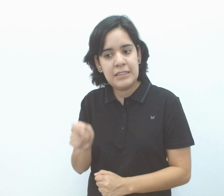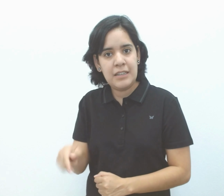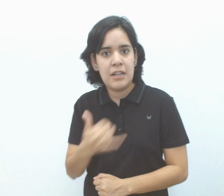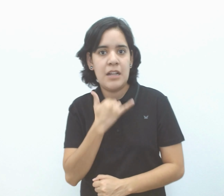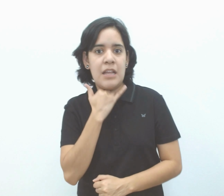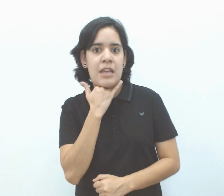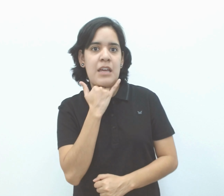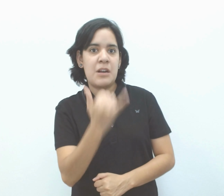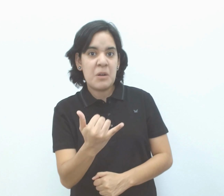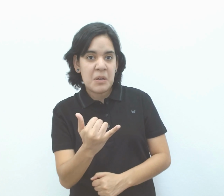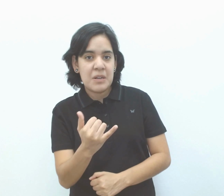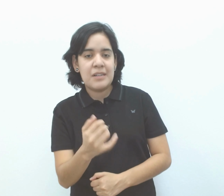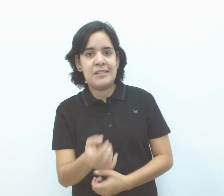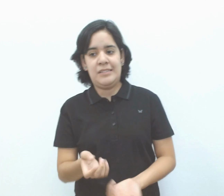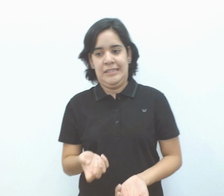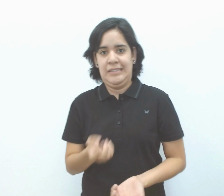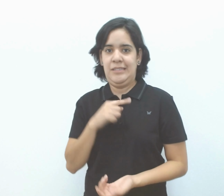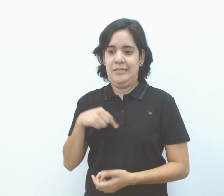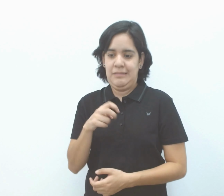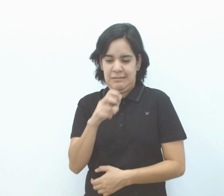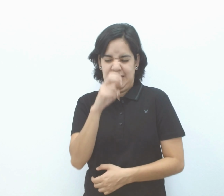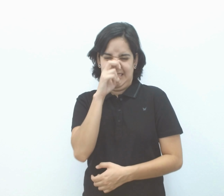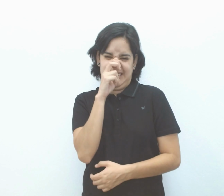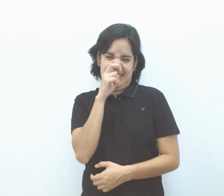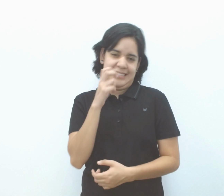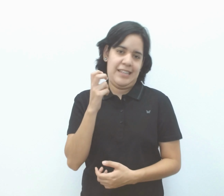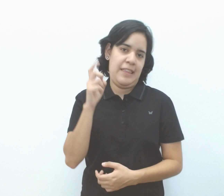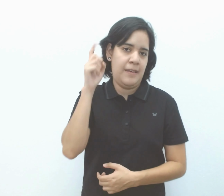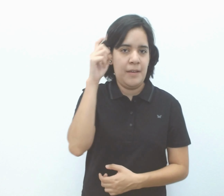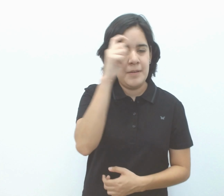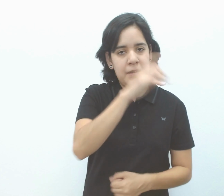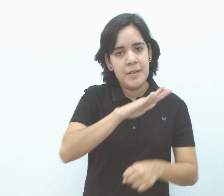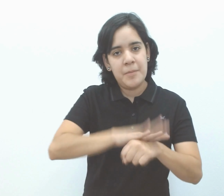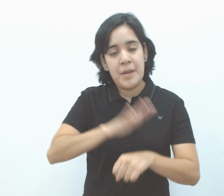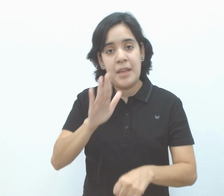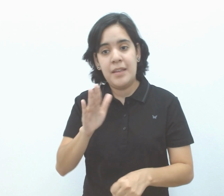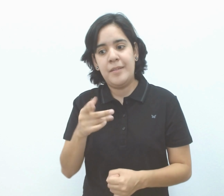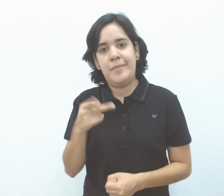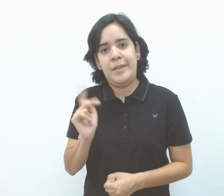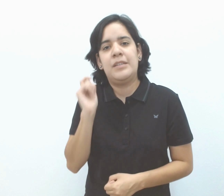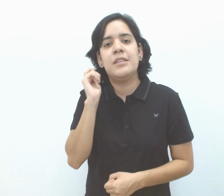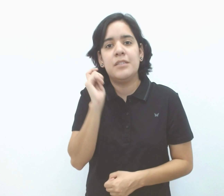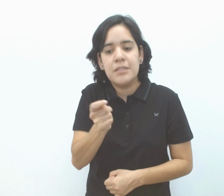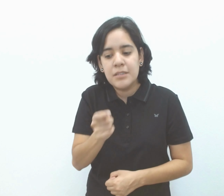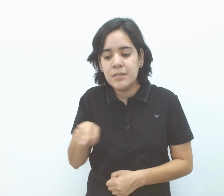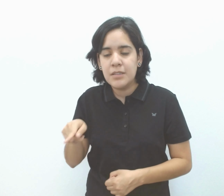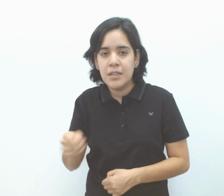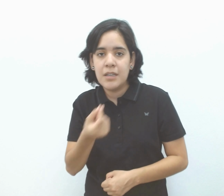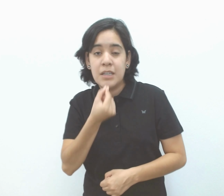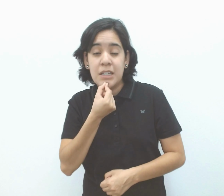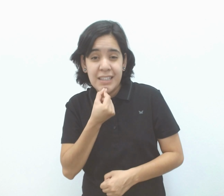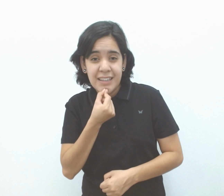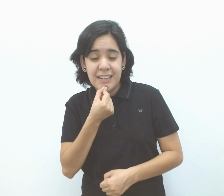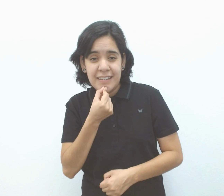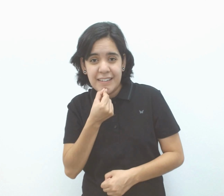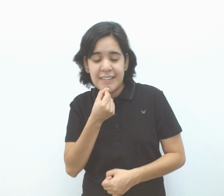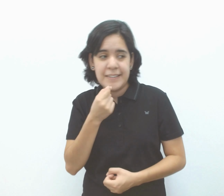y a generar un montón de lastimarnos en la relación por la expectativa que tenemos y por la realidad y la capacidad de los niños